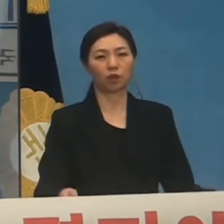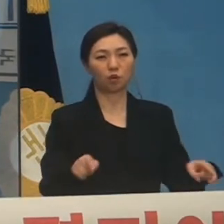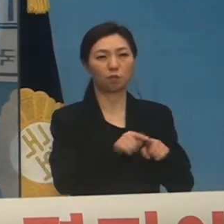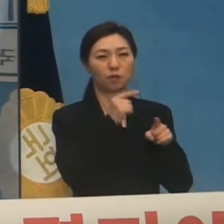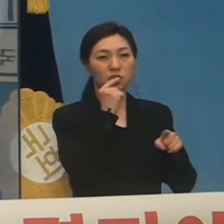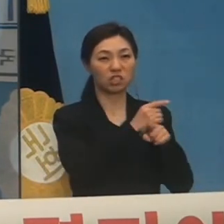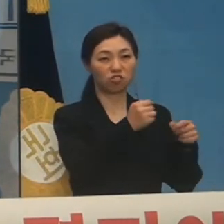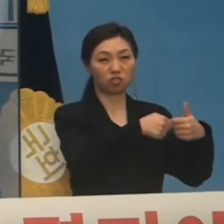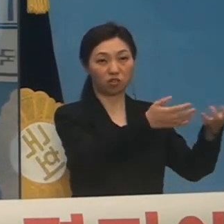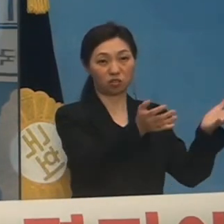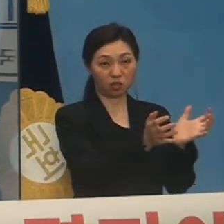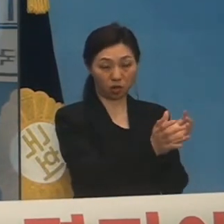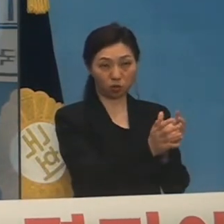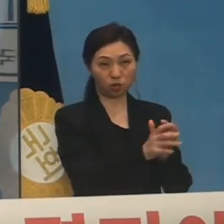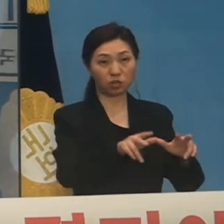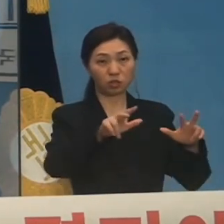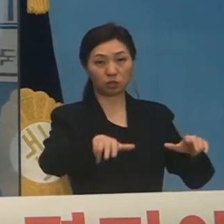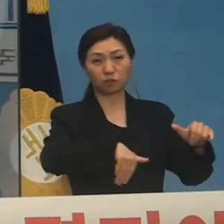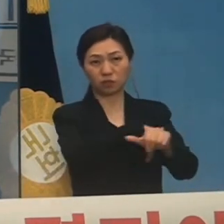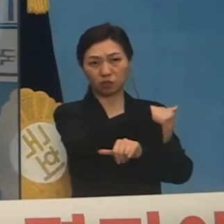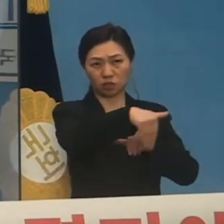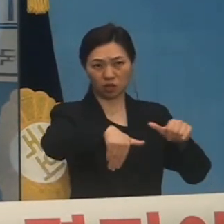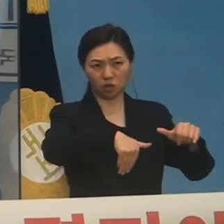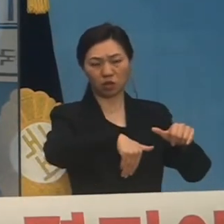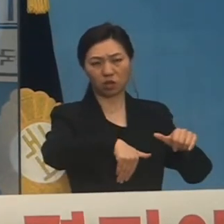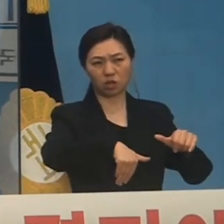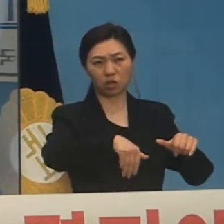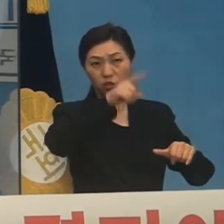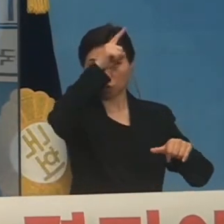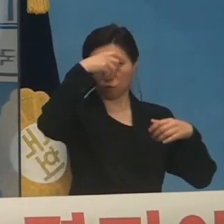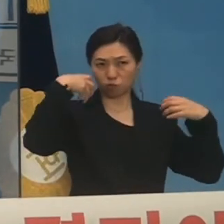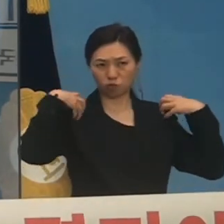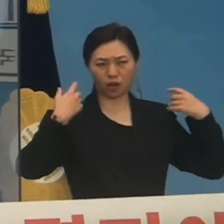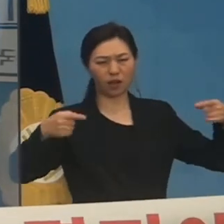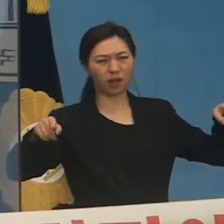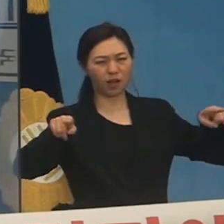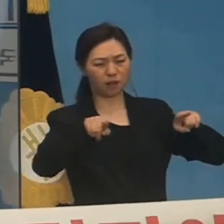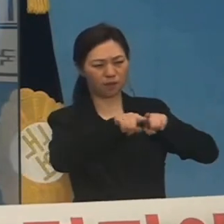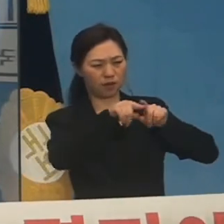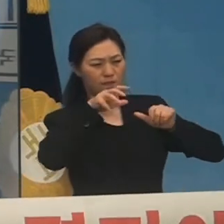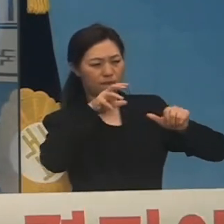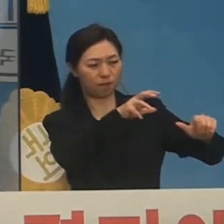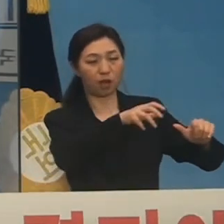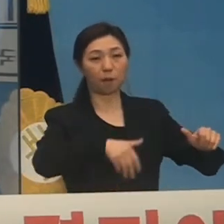더불어민주당도 이번 시장용의 사태 문제에서 정부와 동일하게 규탄받아야 한다.